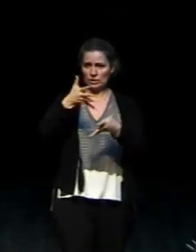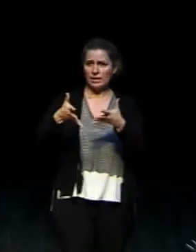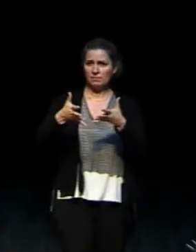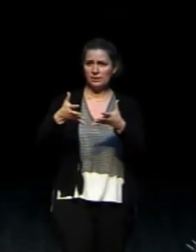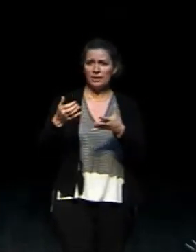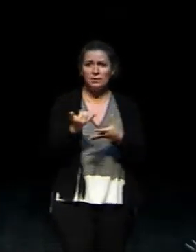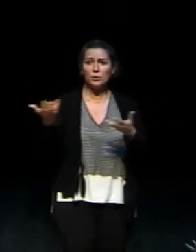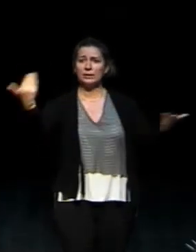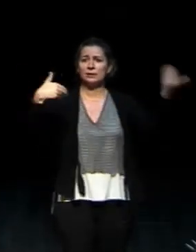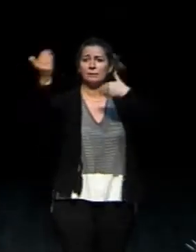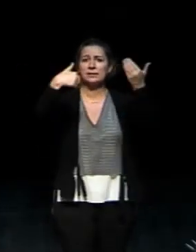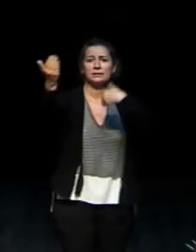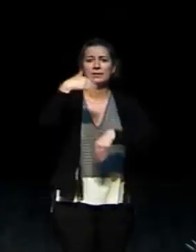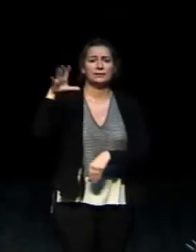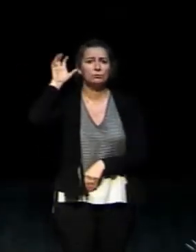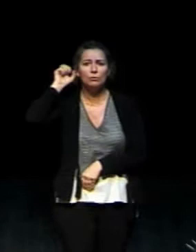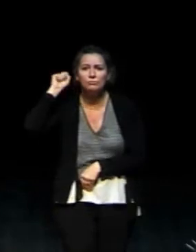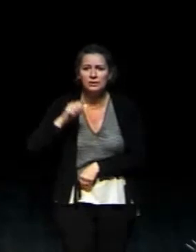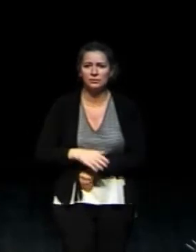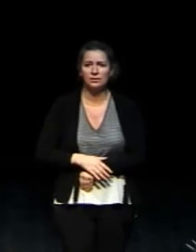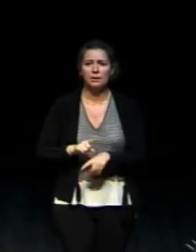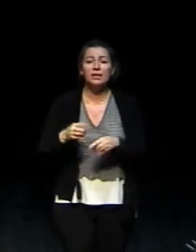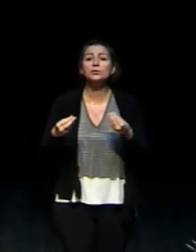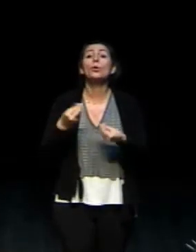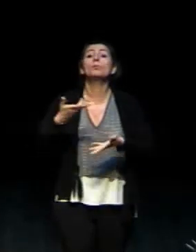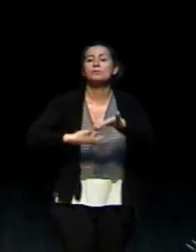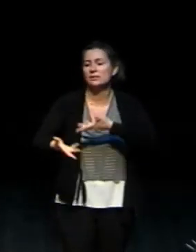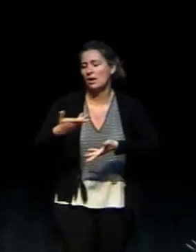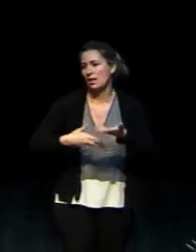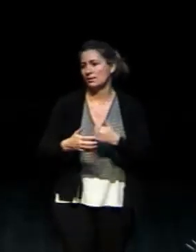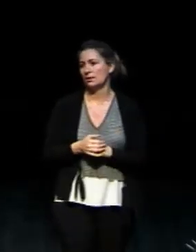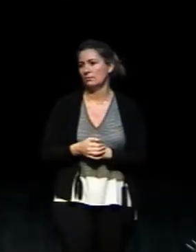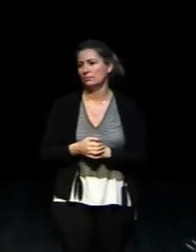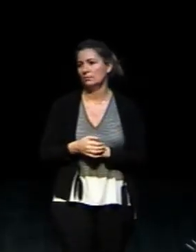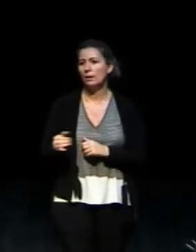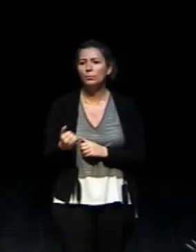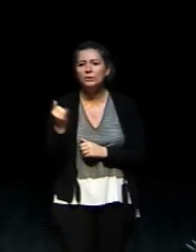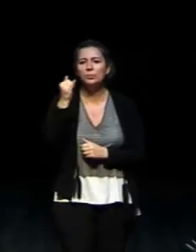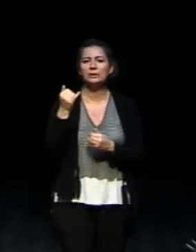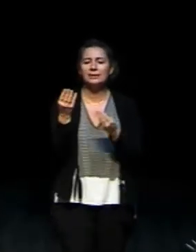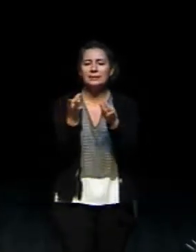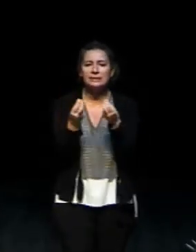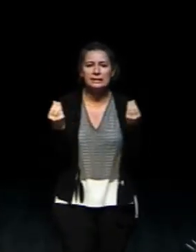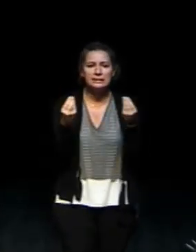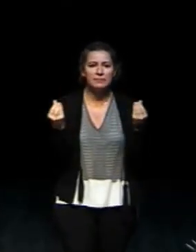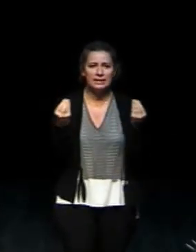eu preciso ter um diferencial para poder ofertar com esse aluno. E no caso da